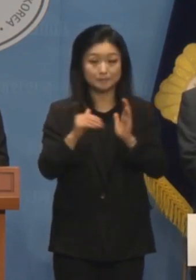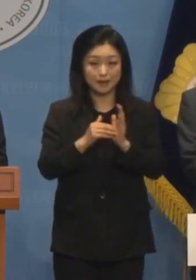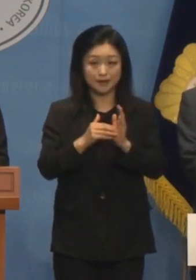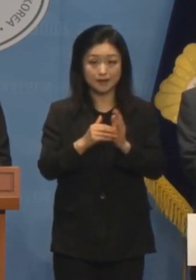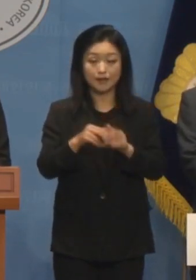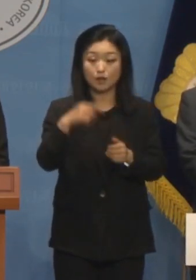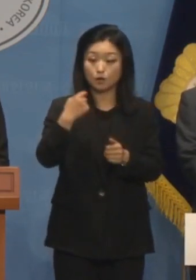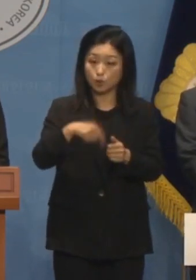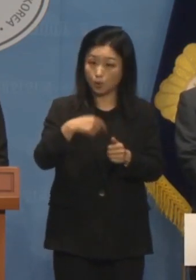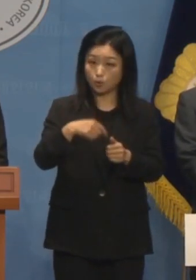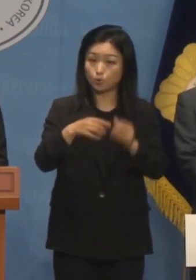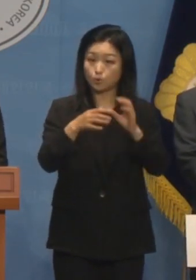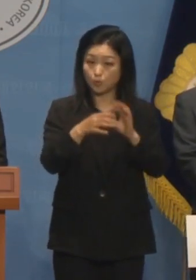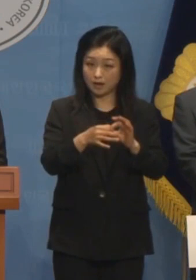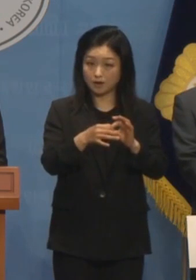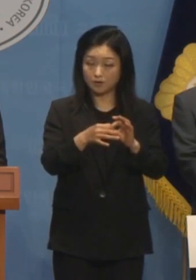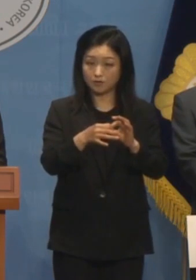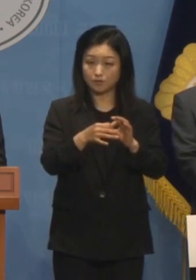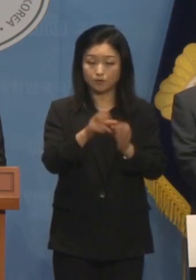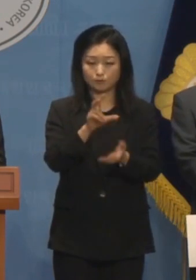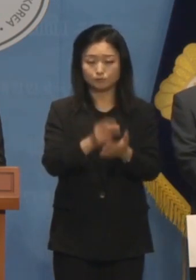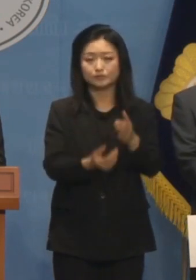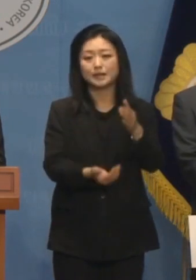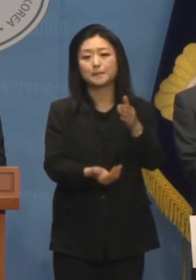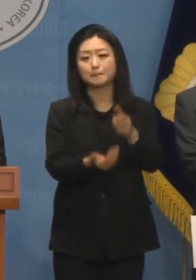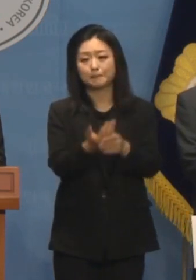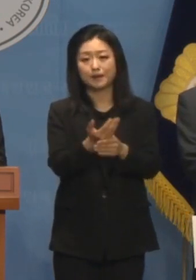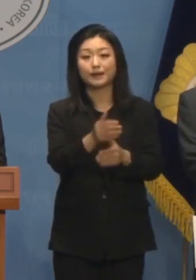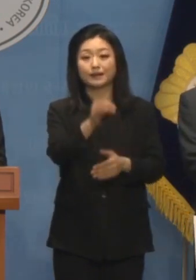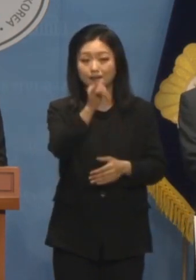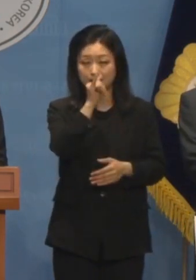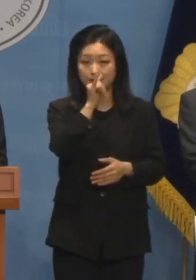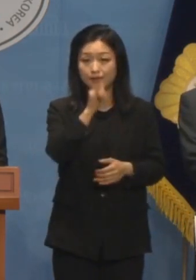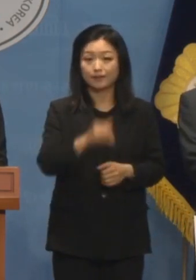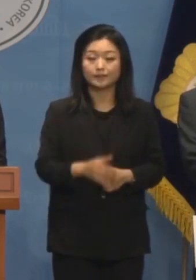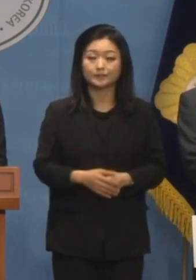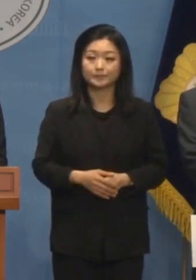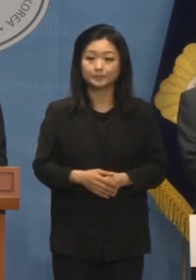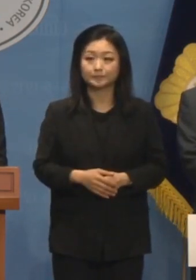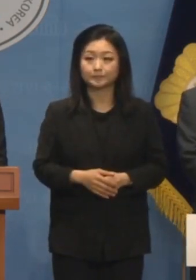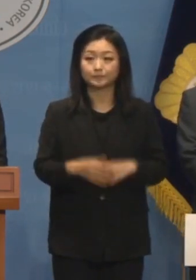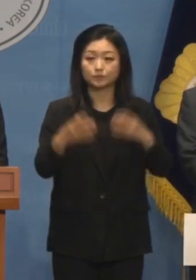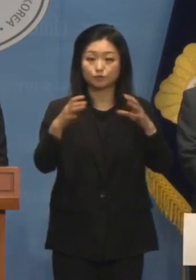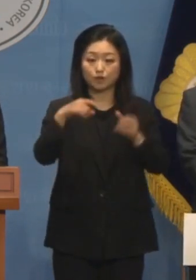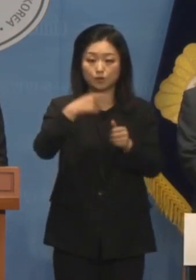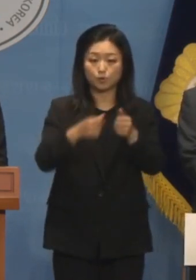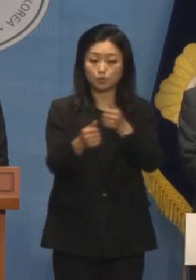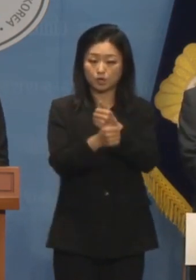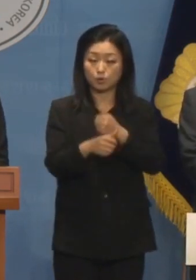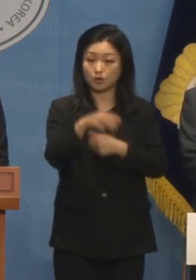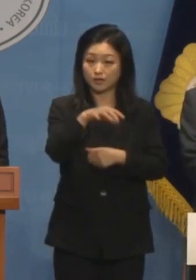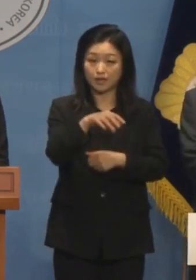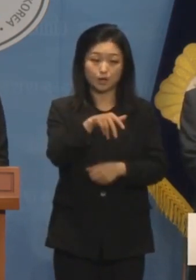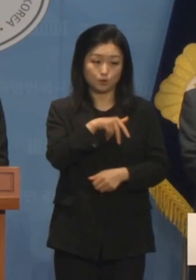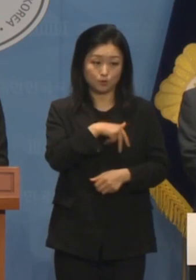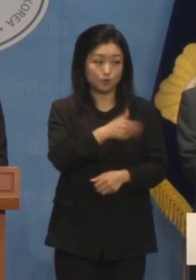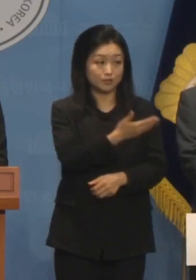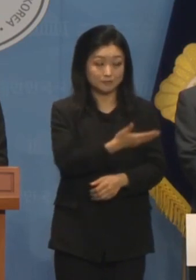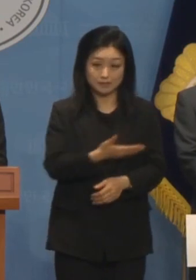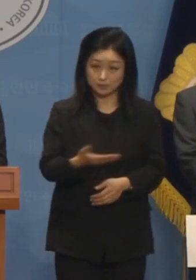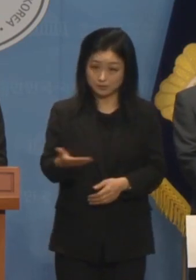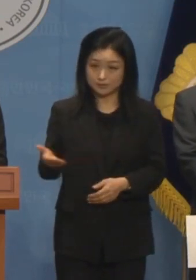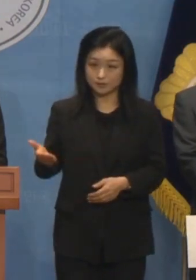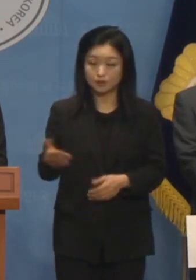지금 교육계에서 방통위와 같은 사안이 벌어지고 있습니다. 그래서 국가교육위원회 위원님들께서